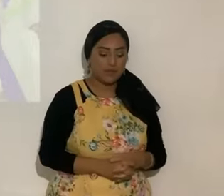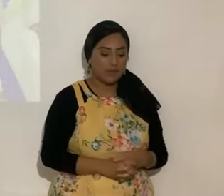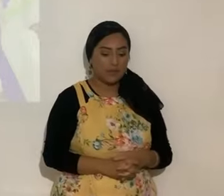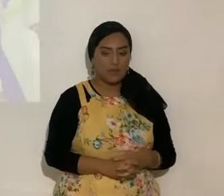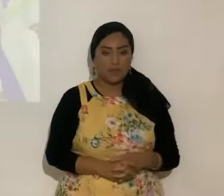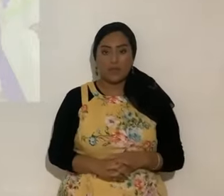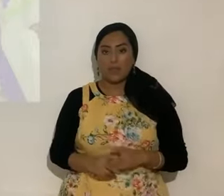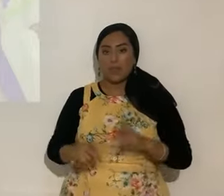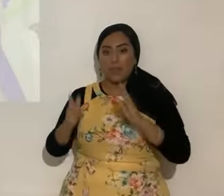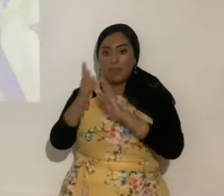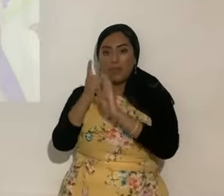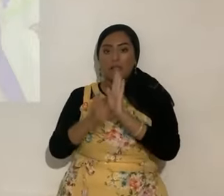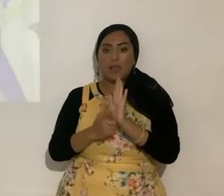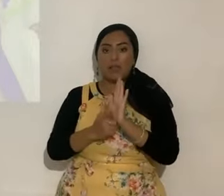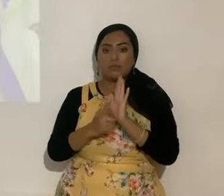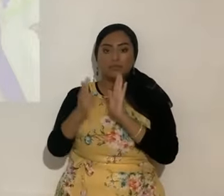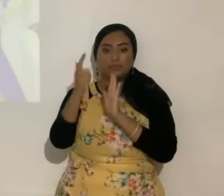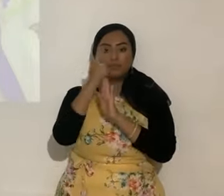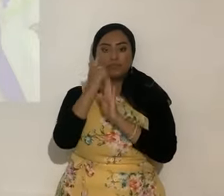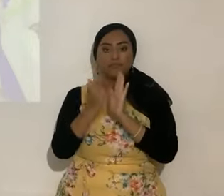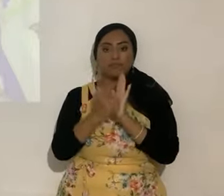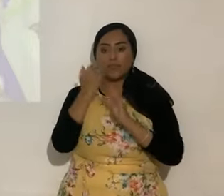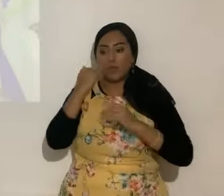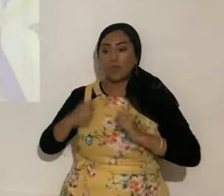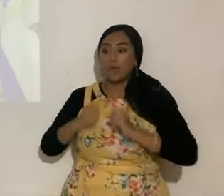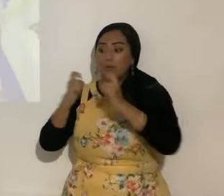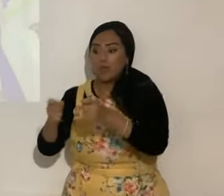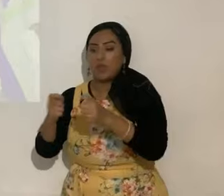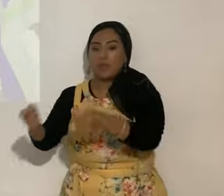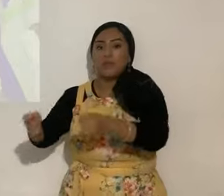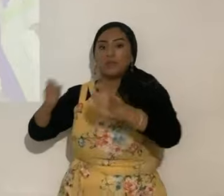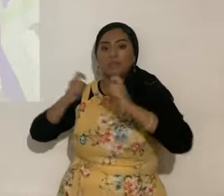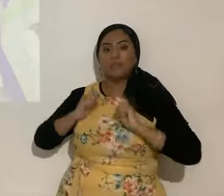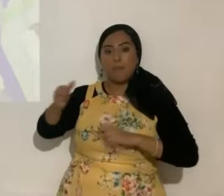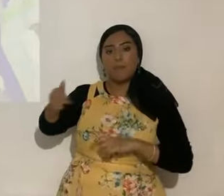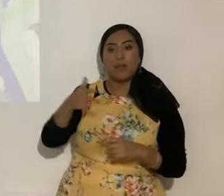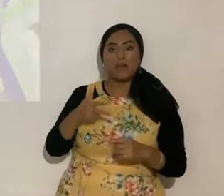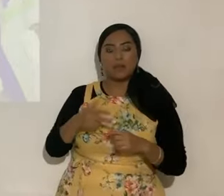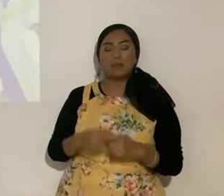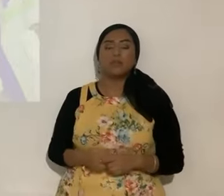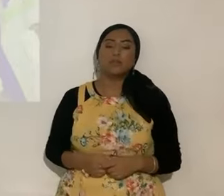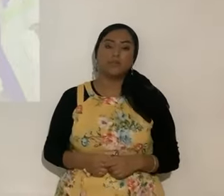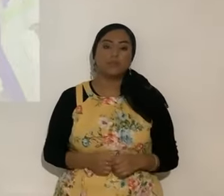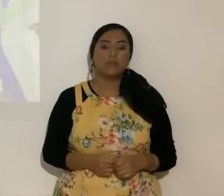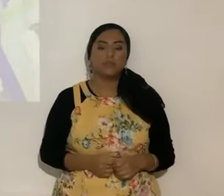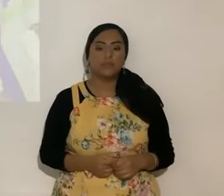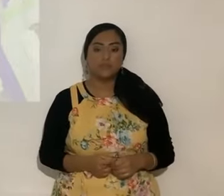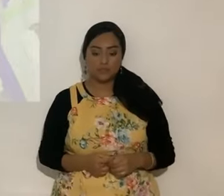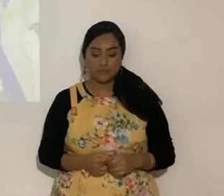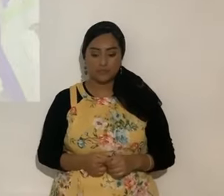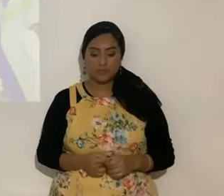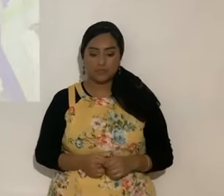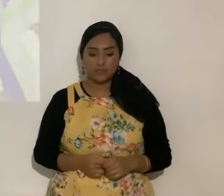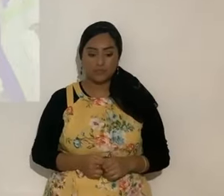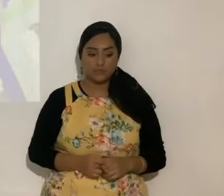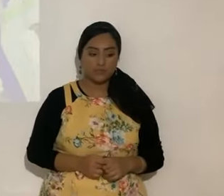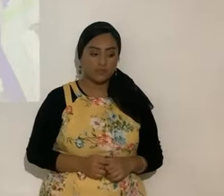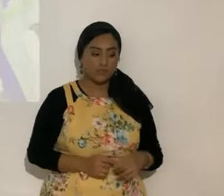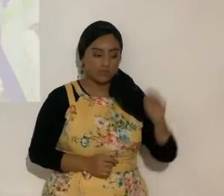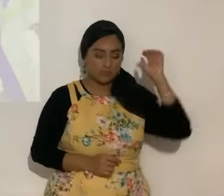Es la ley de la compensación. Entonces, que la ley de la compensación sea a tu favor siempre, hermano, hermana. Amigos,